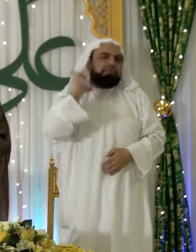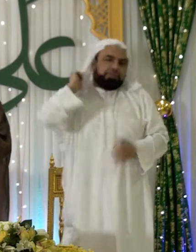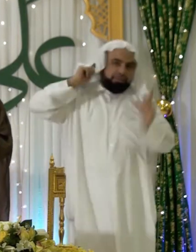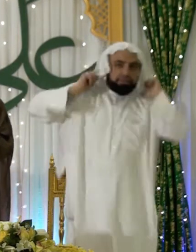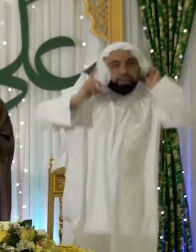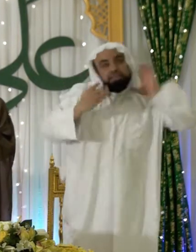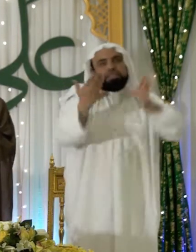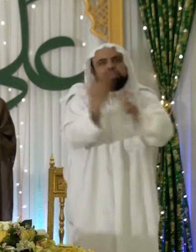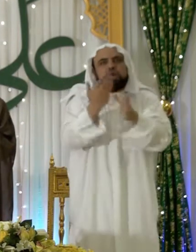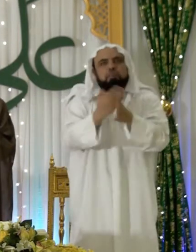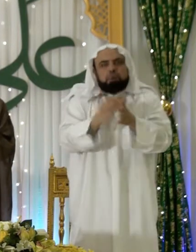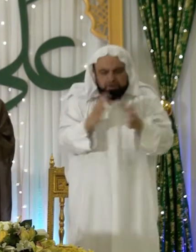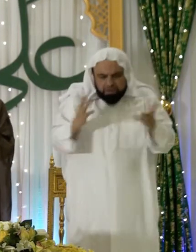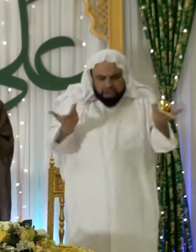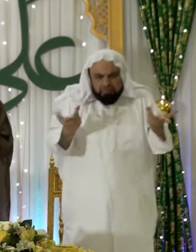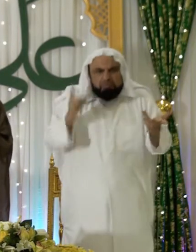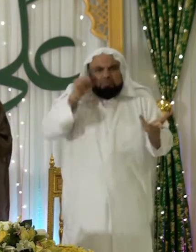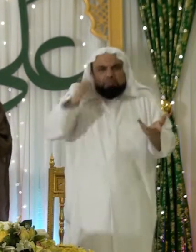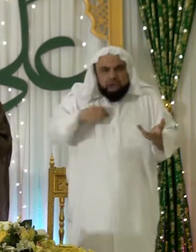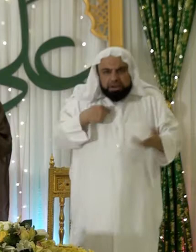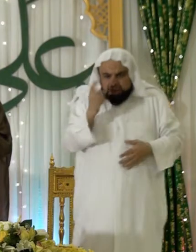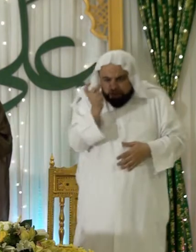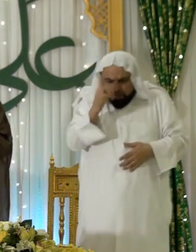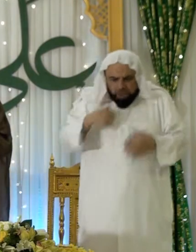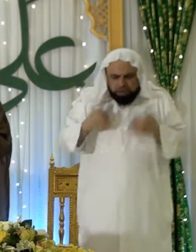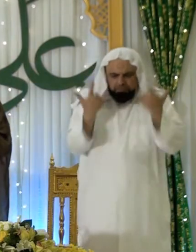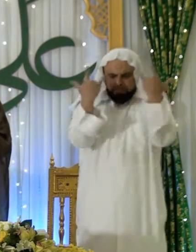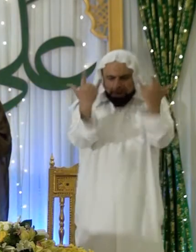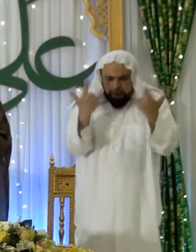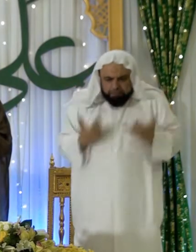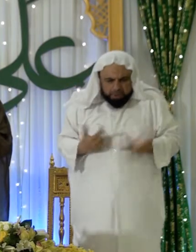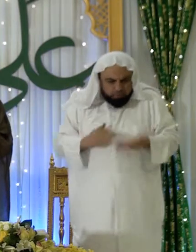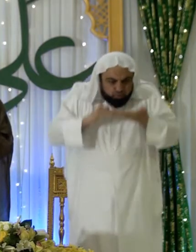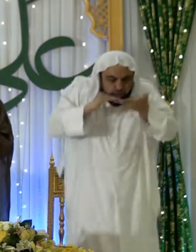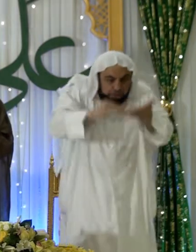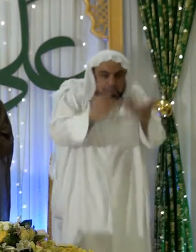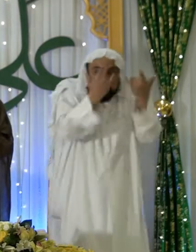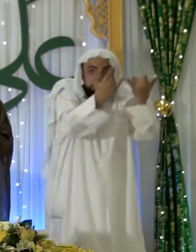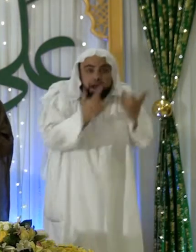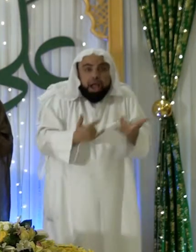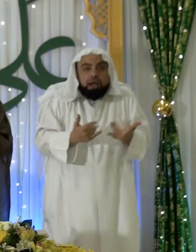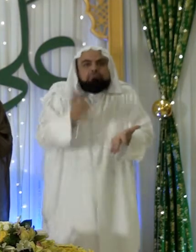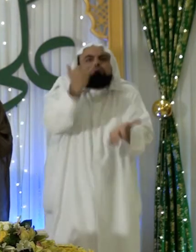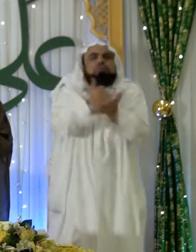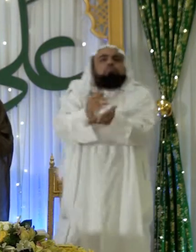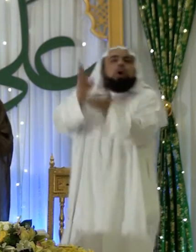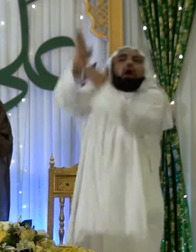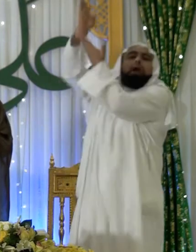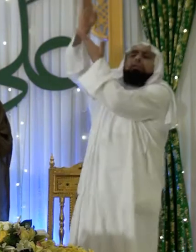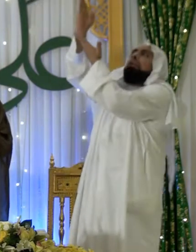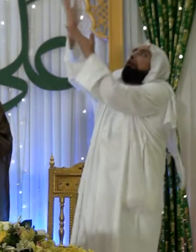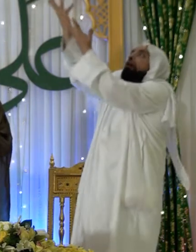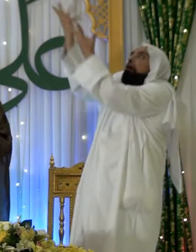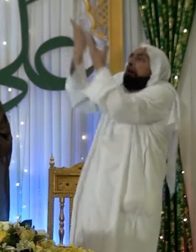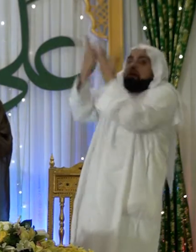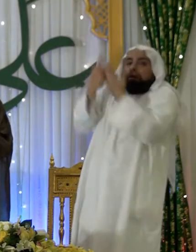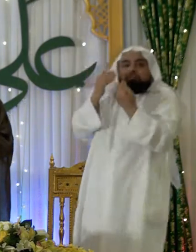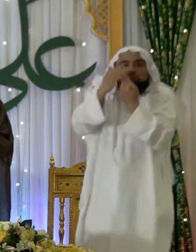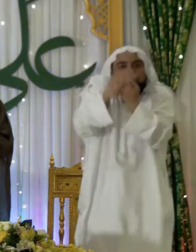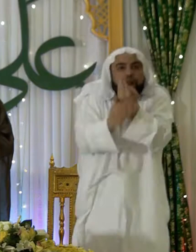فكيف يكون ذلك الشخص الذي أدبه وعلمه